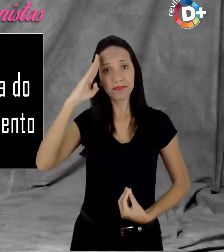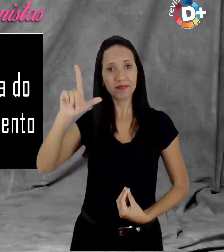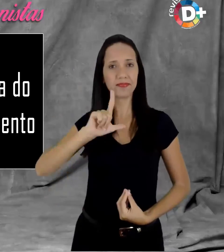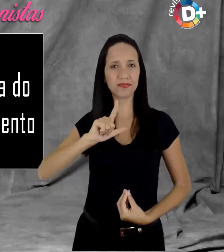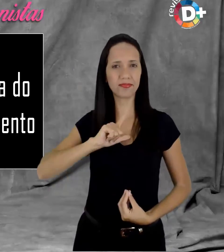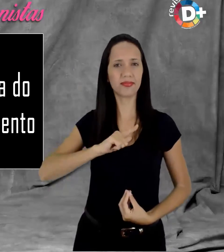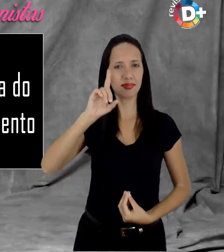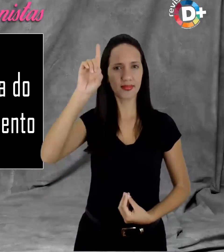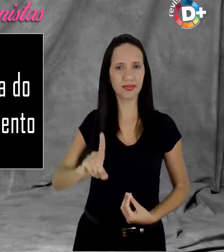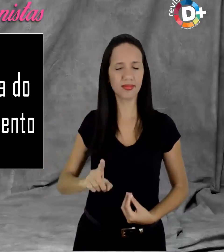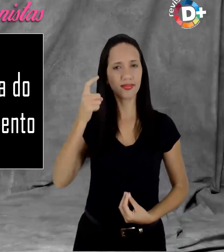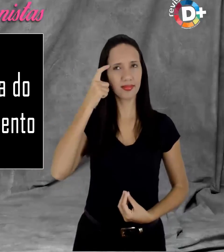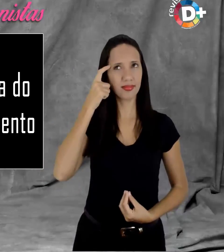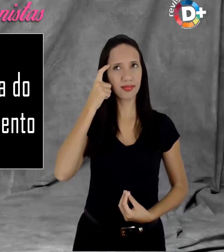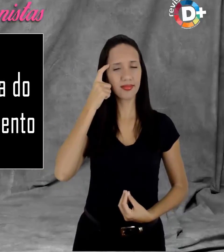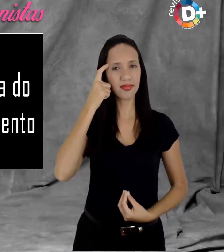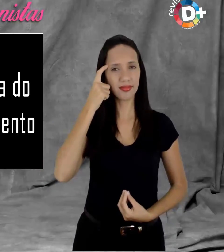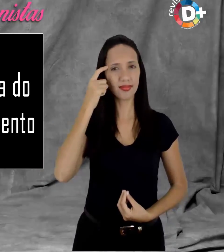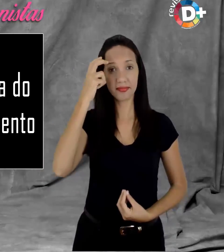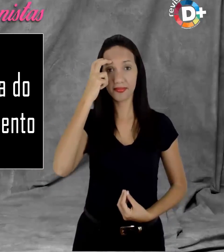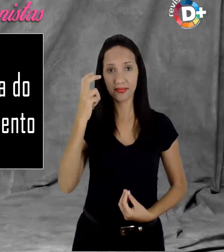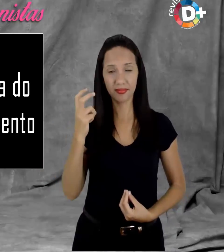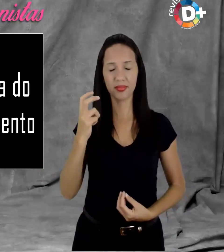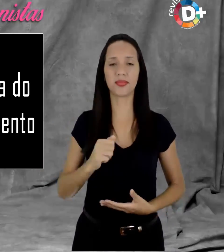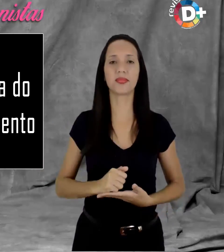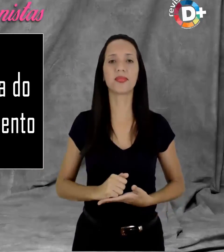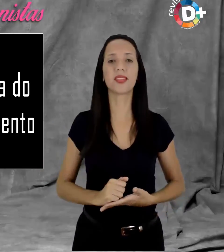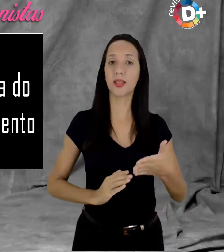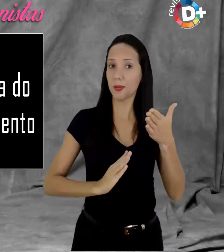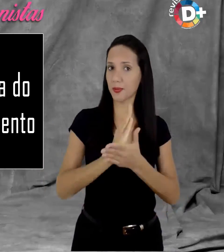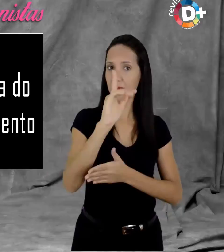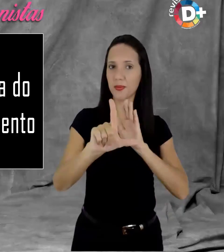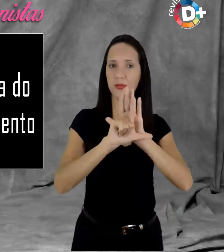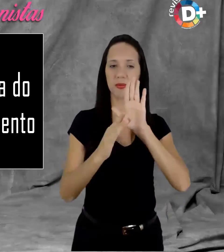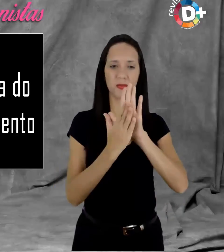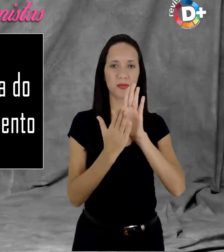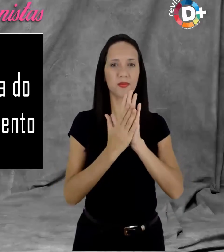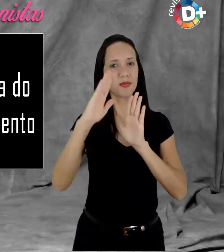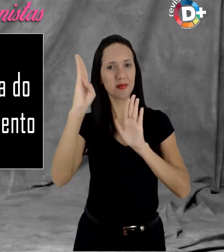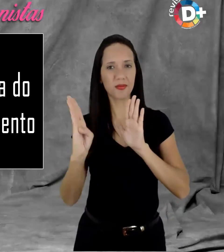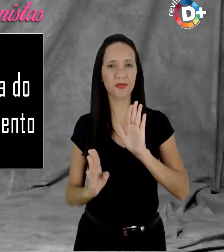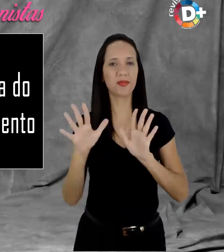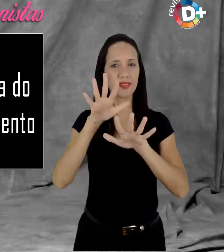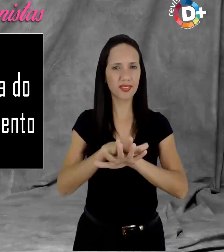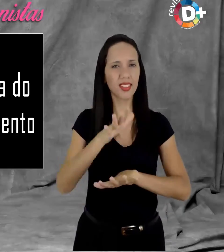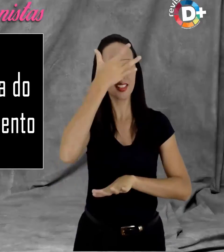principalmente se elas tiverem deficiência intelectual. Com a aprovação da Lei Brasileira de Inclusão,